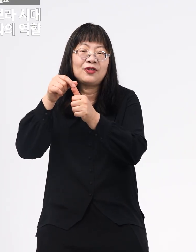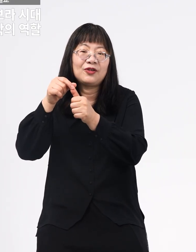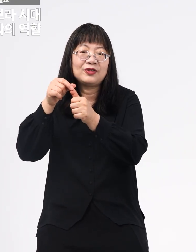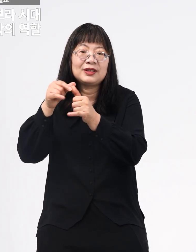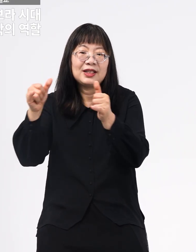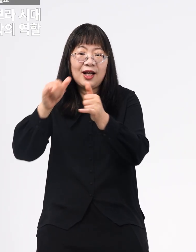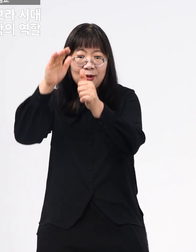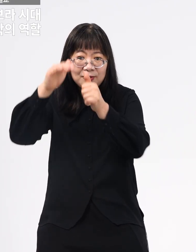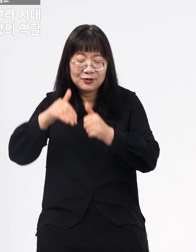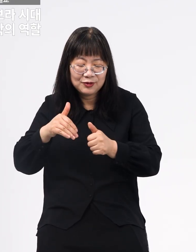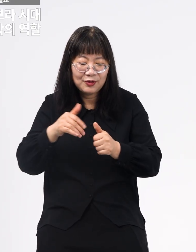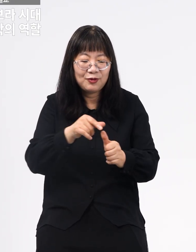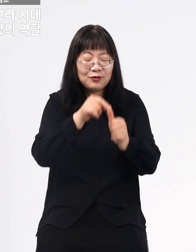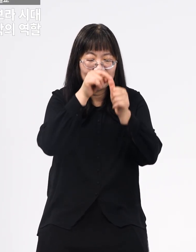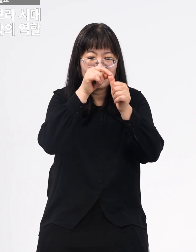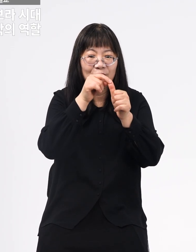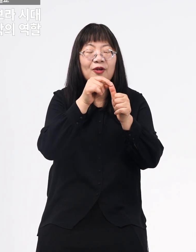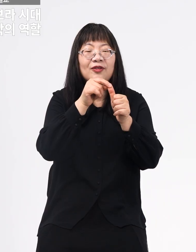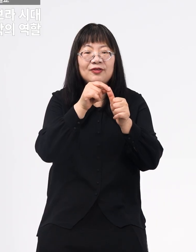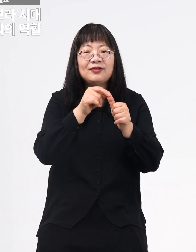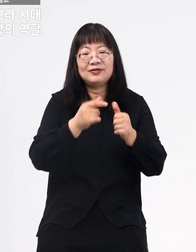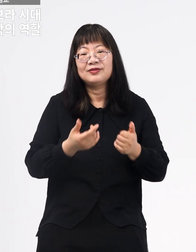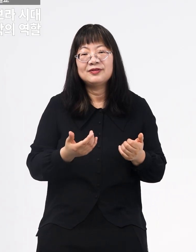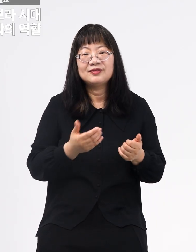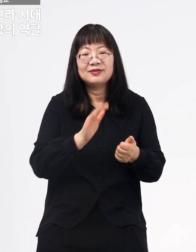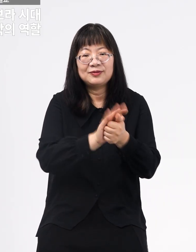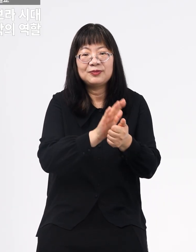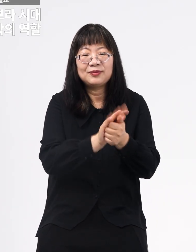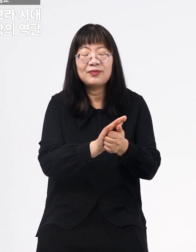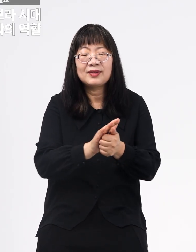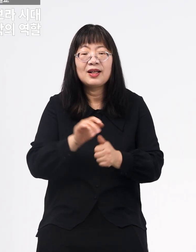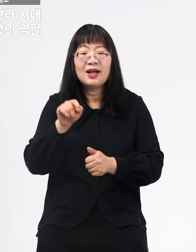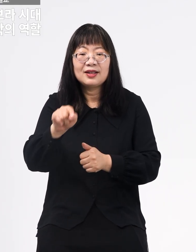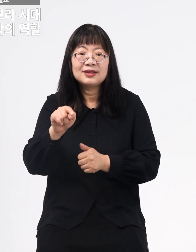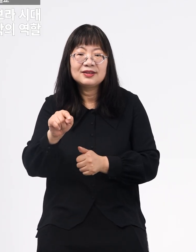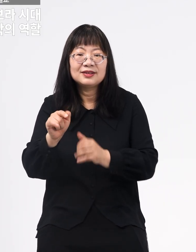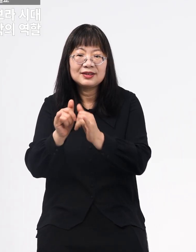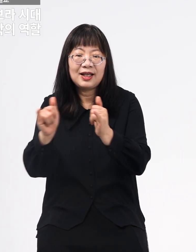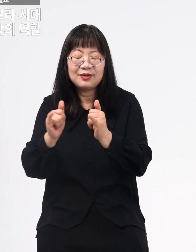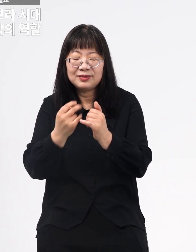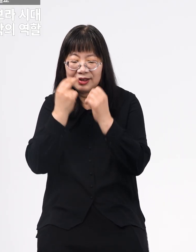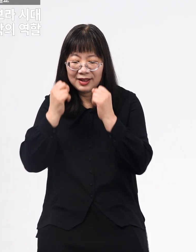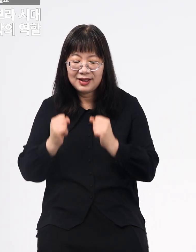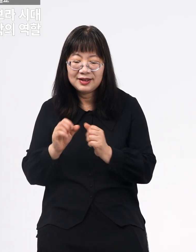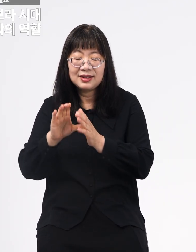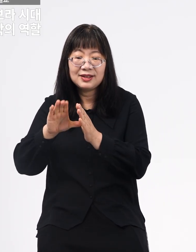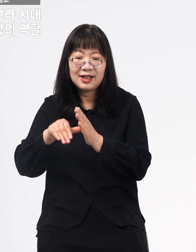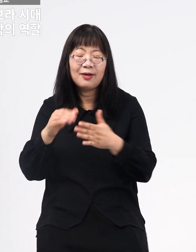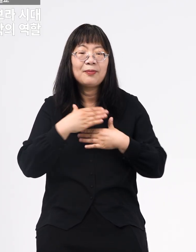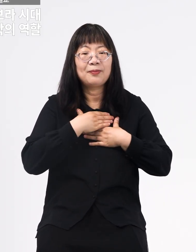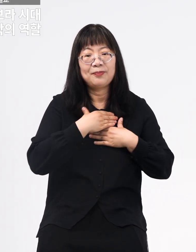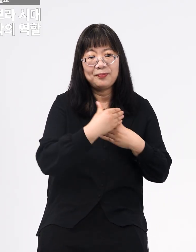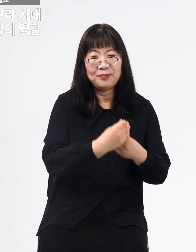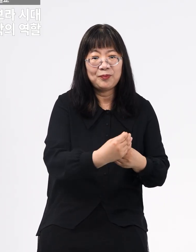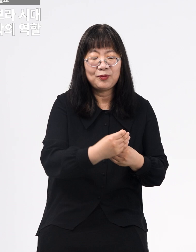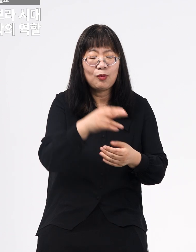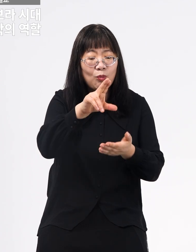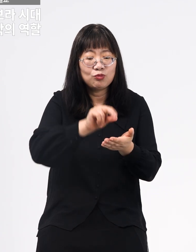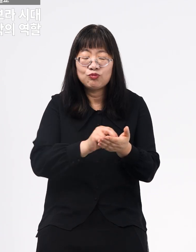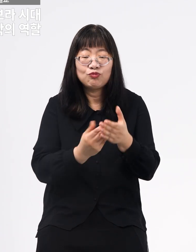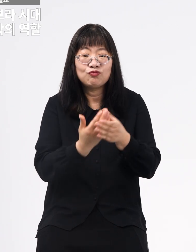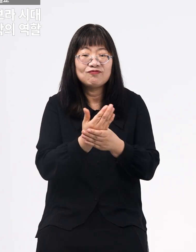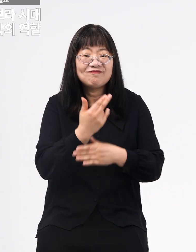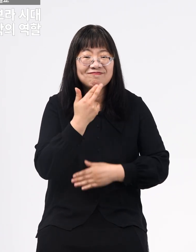세워서 구원을 하세요. 그리고 그 사사가 살아있을 동안에는 편해요. 문제도 안